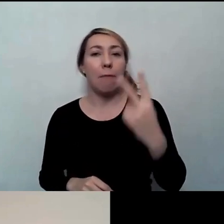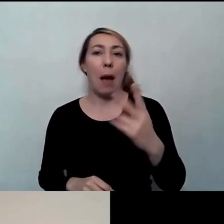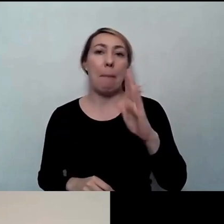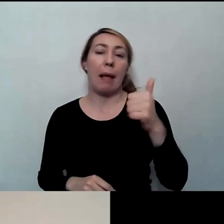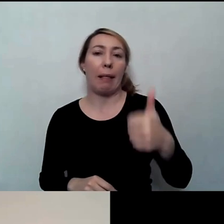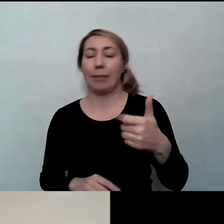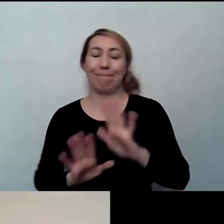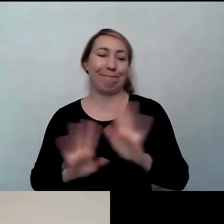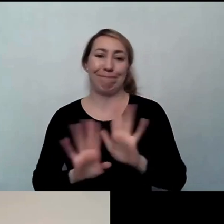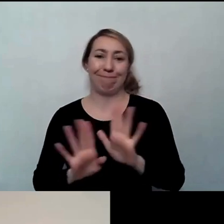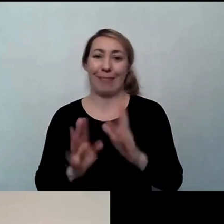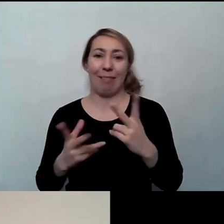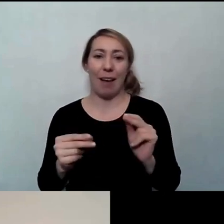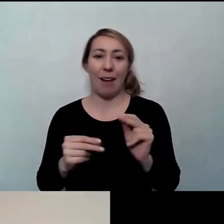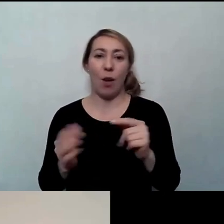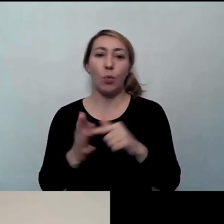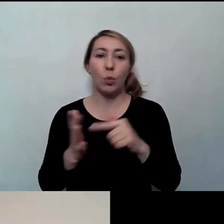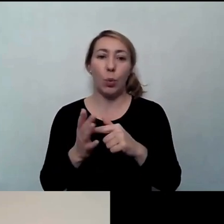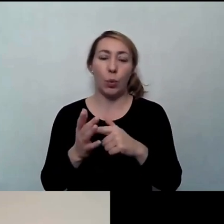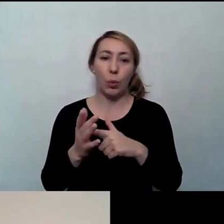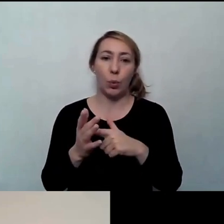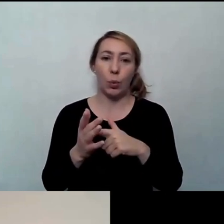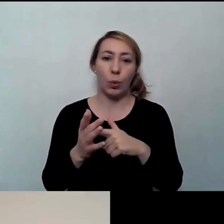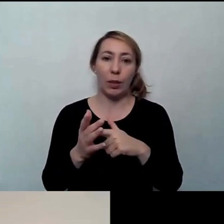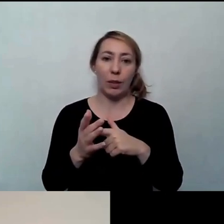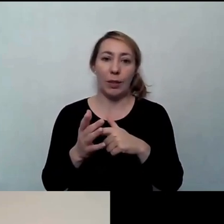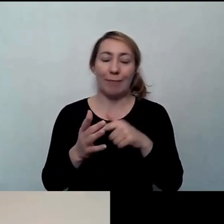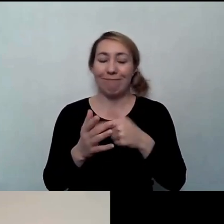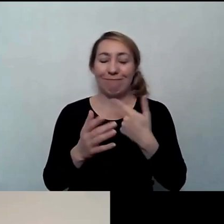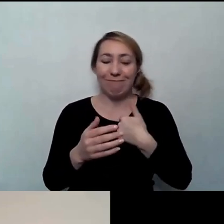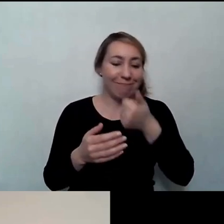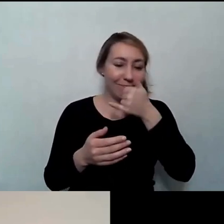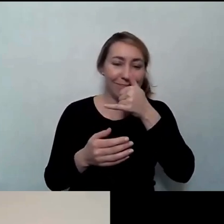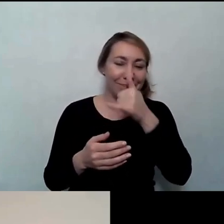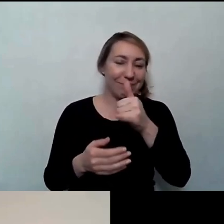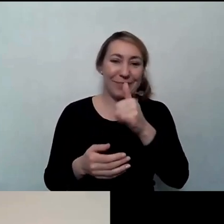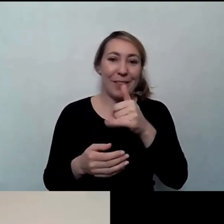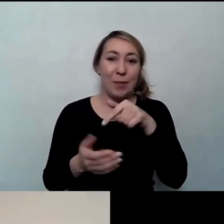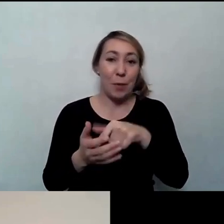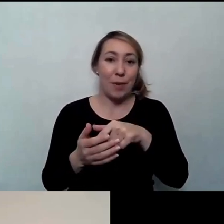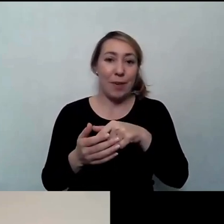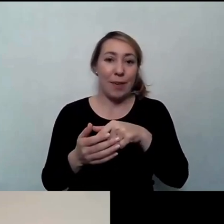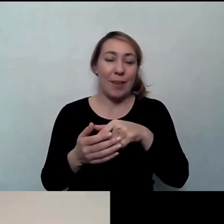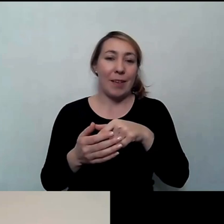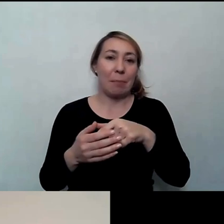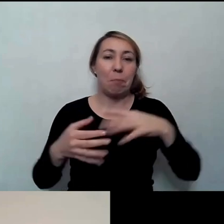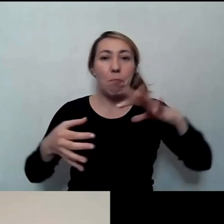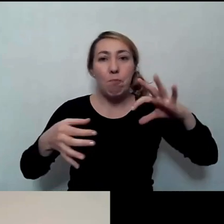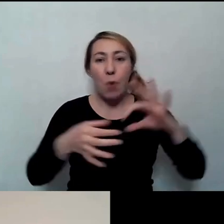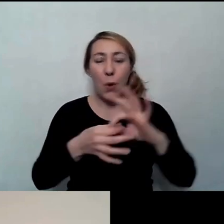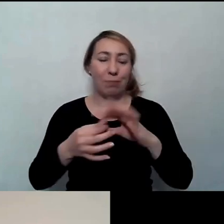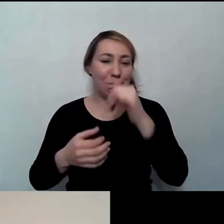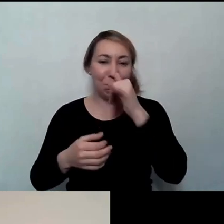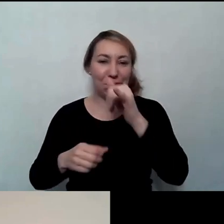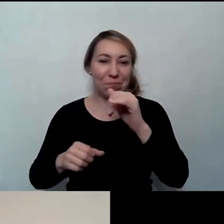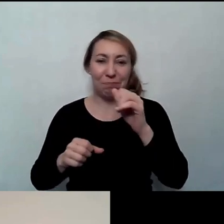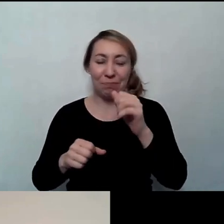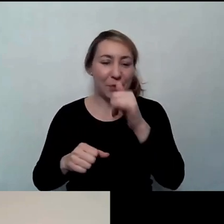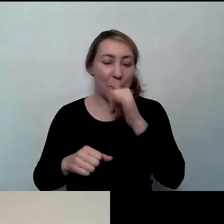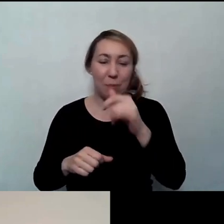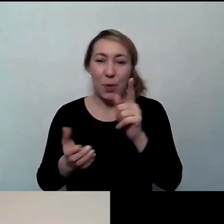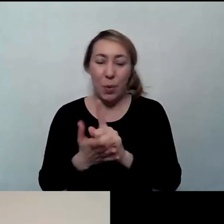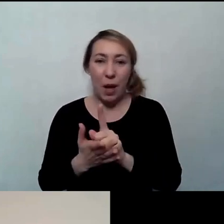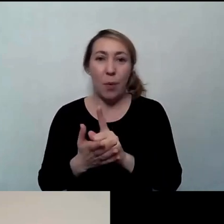A2, B1, czy jakkolwiek, tak? Tutaj tych kwestii, no nie udało nam się na etapie tego narzędzia ze sobą związać, zwłaszcza,